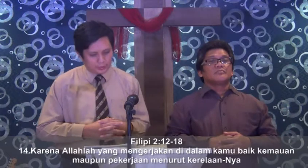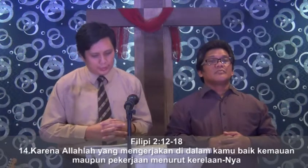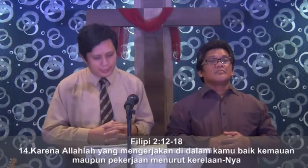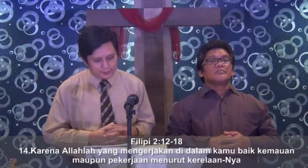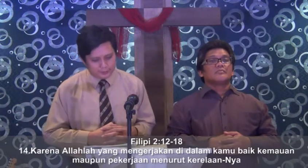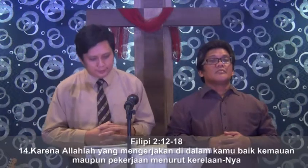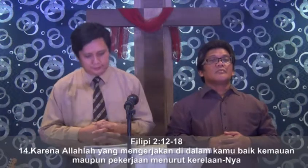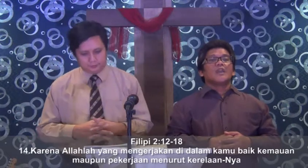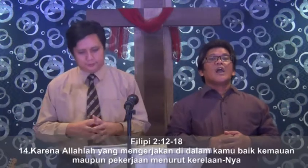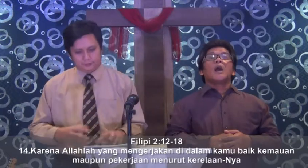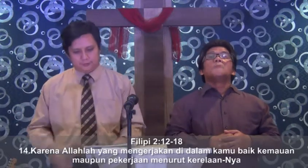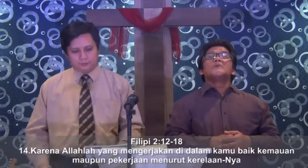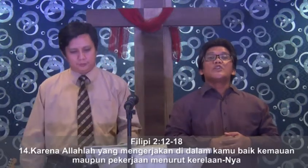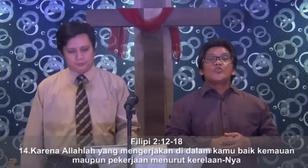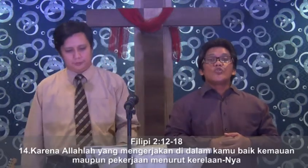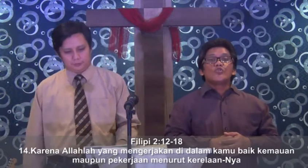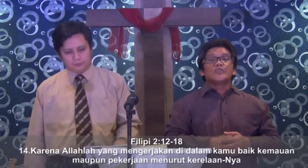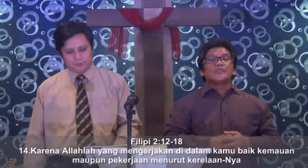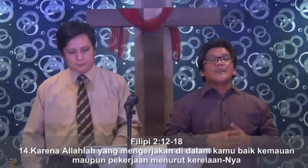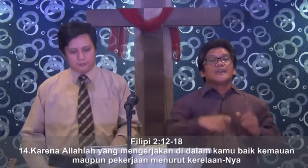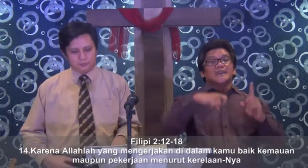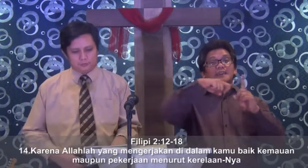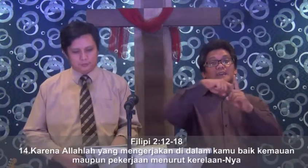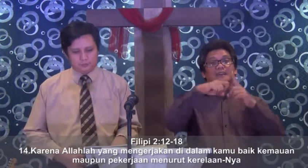menurut kerelaannya.